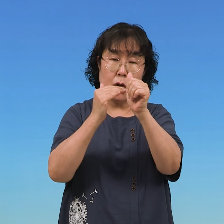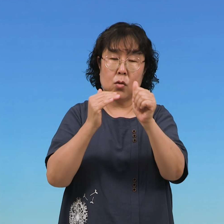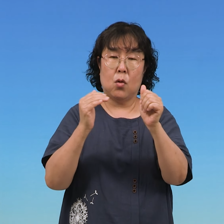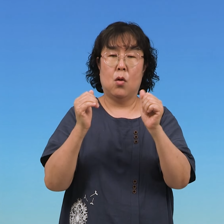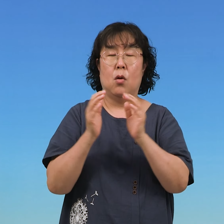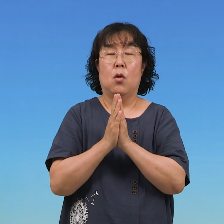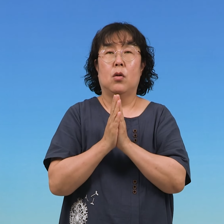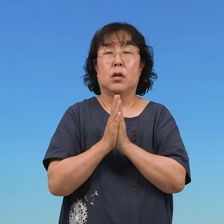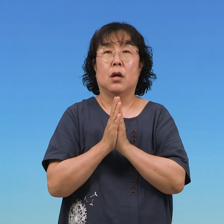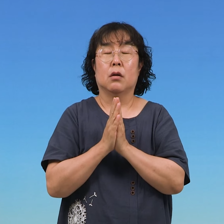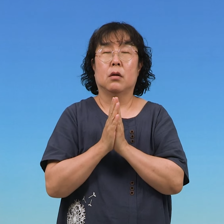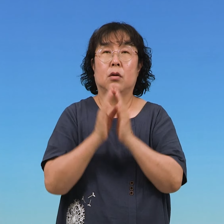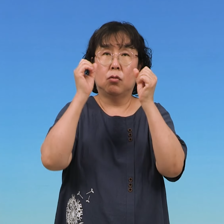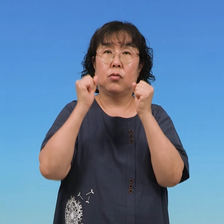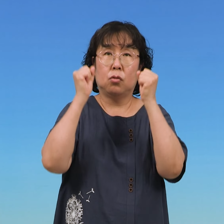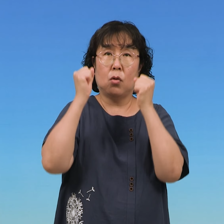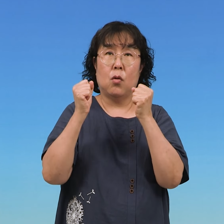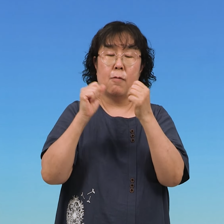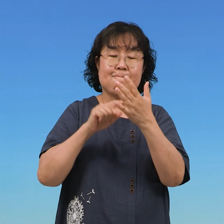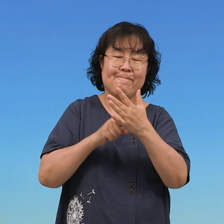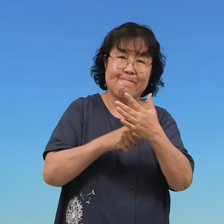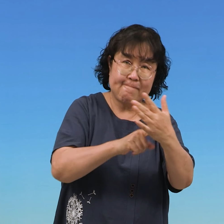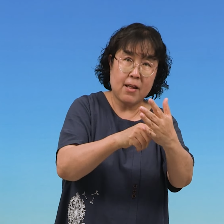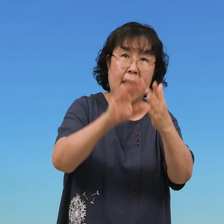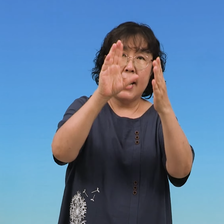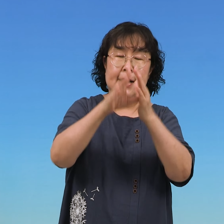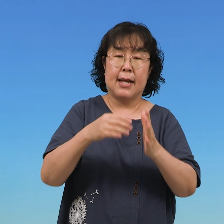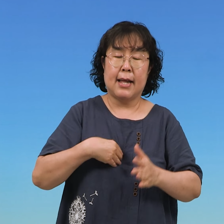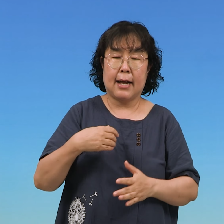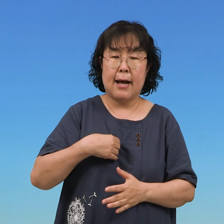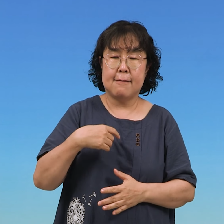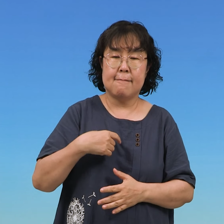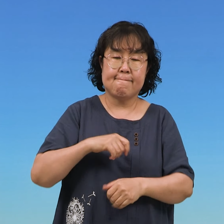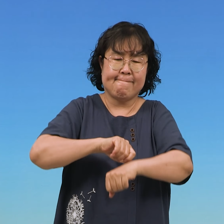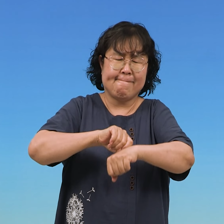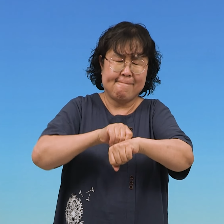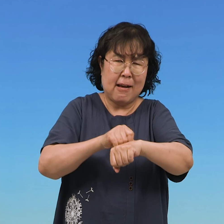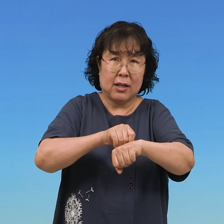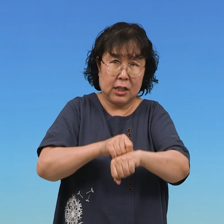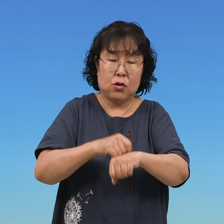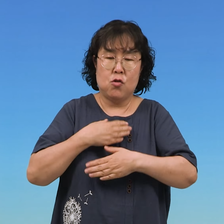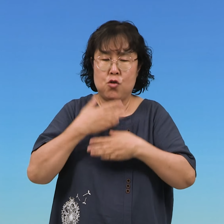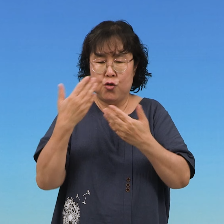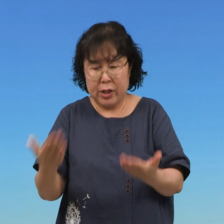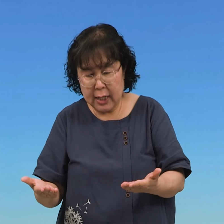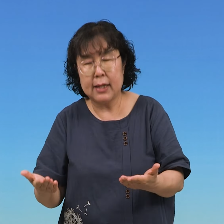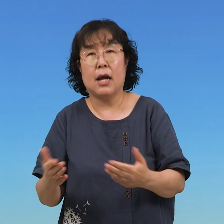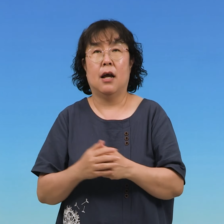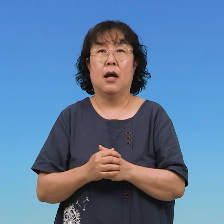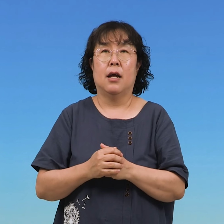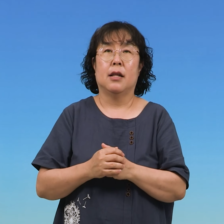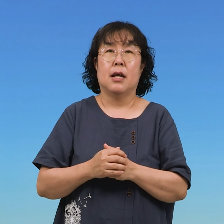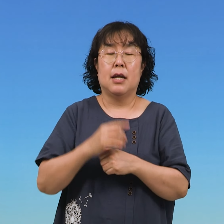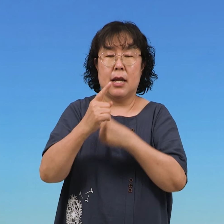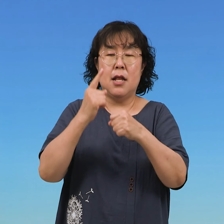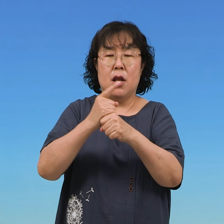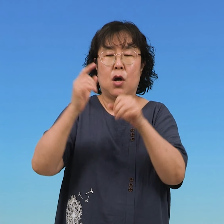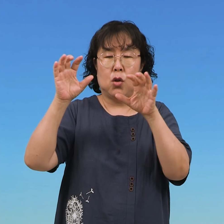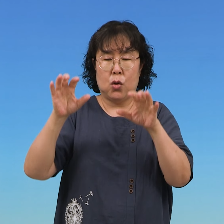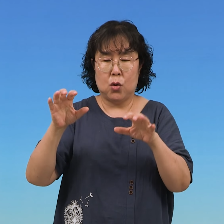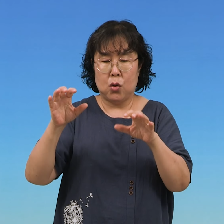운동을 추진하면서 이제 그 강제 안식년을 갖겠다. 내가 1년 동안 없어지겠다. 그리고